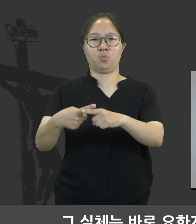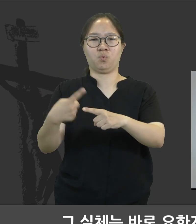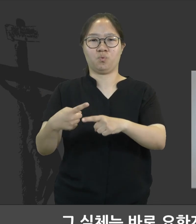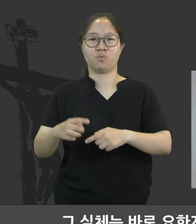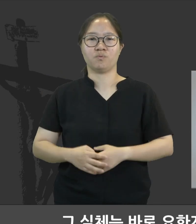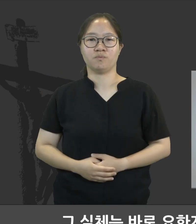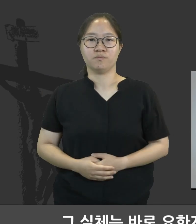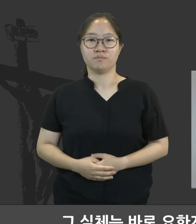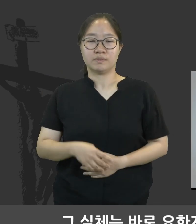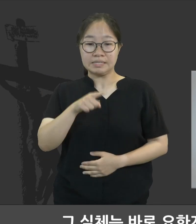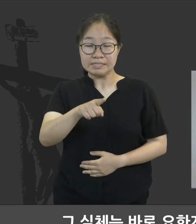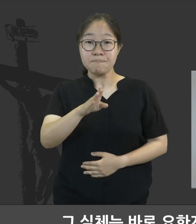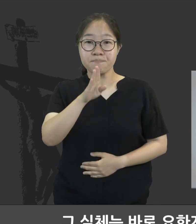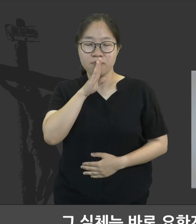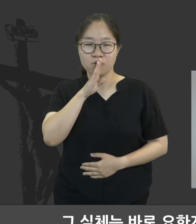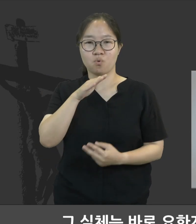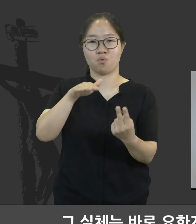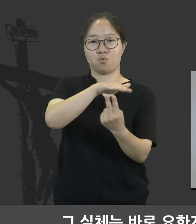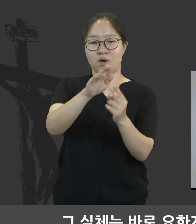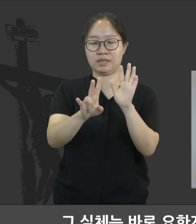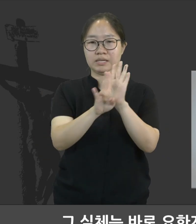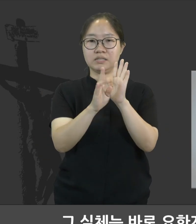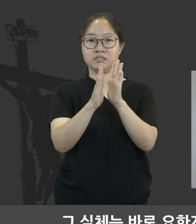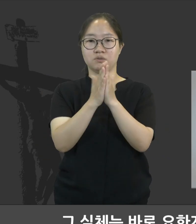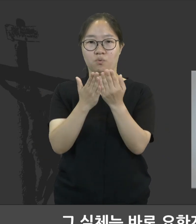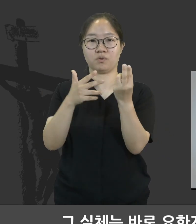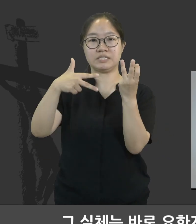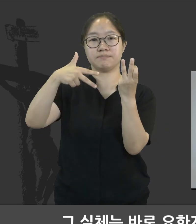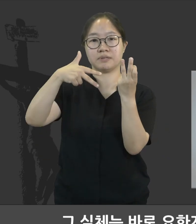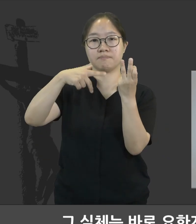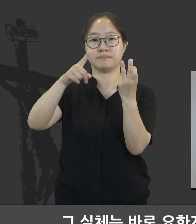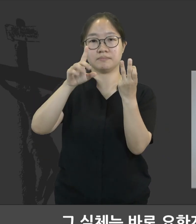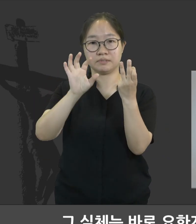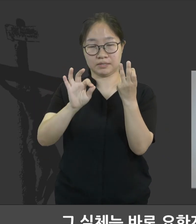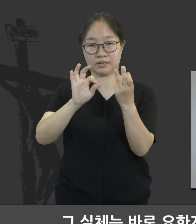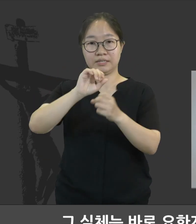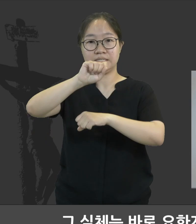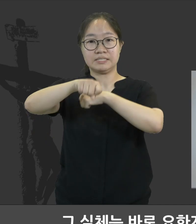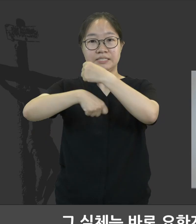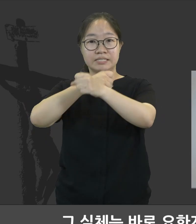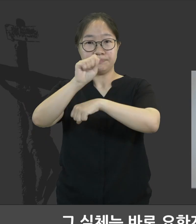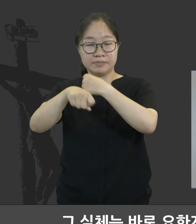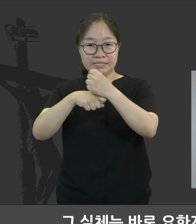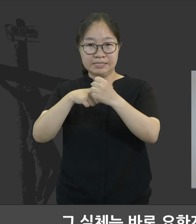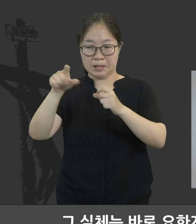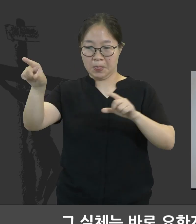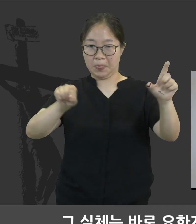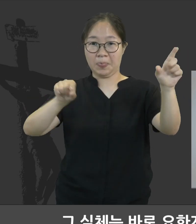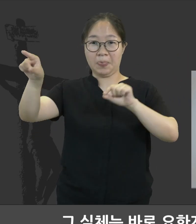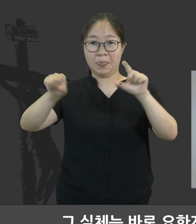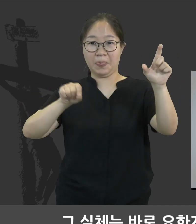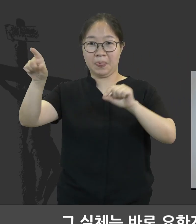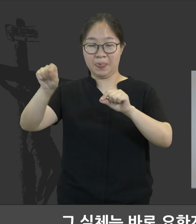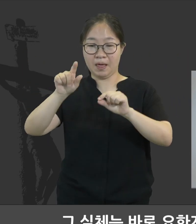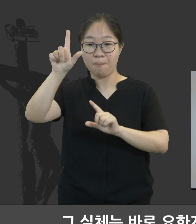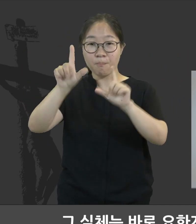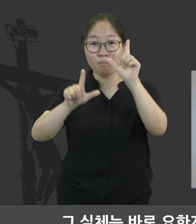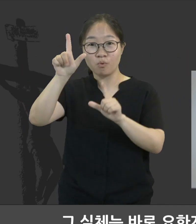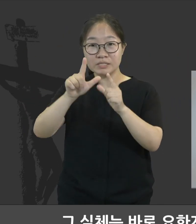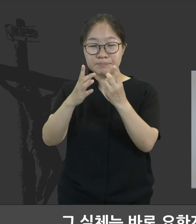바로 요한계시록 13장에서 각 짐승들의 특징이 결합된 모습으로 등장하는